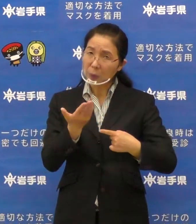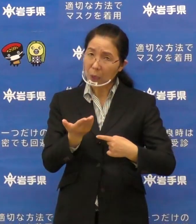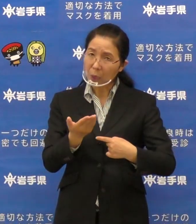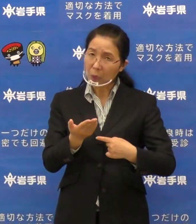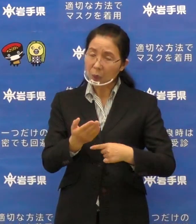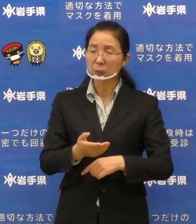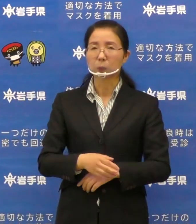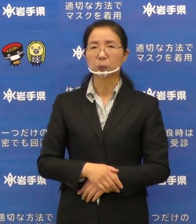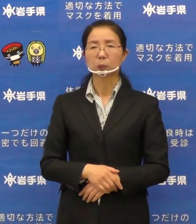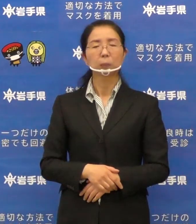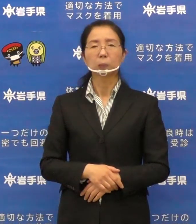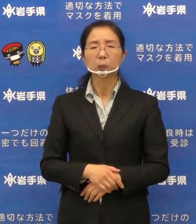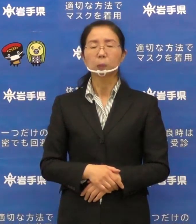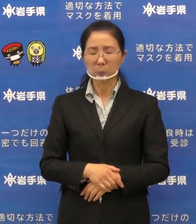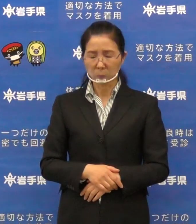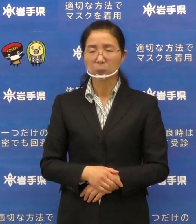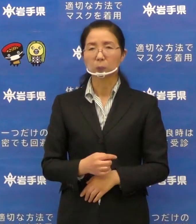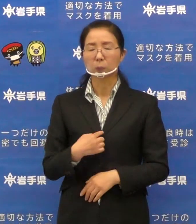貫して